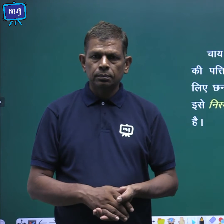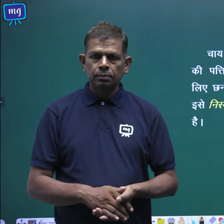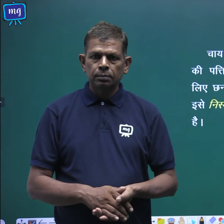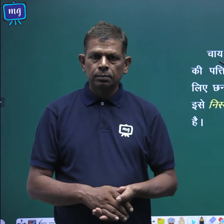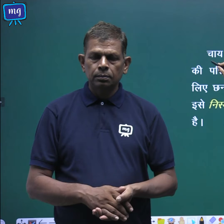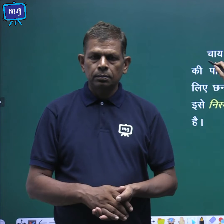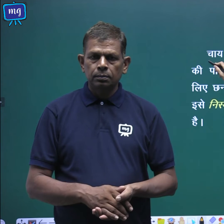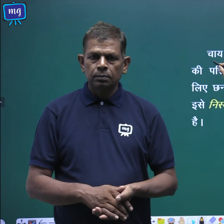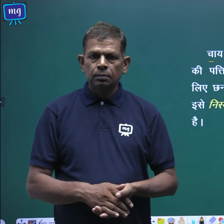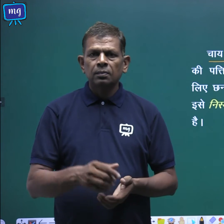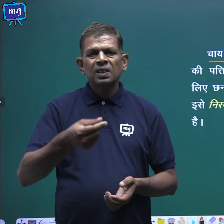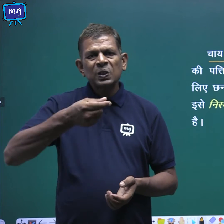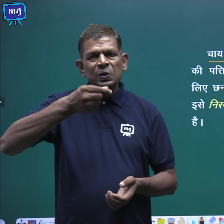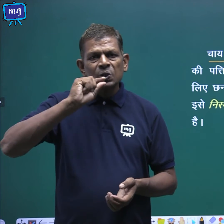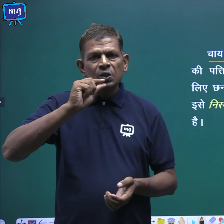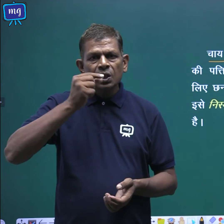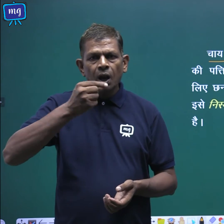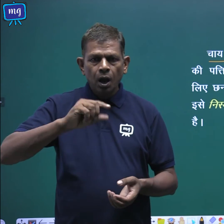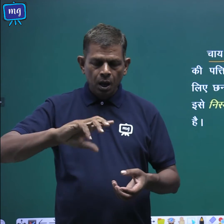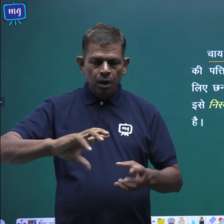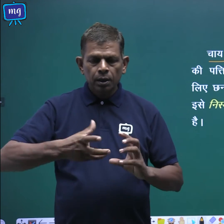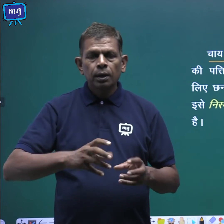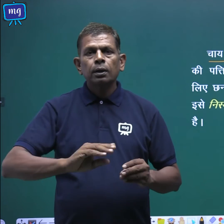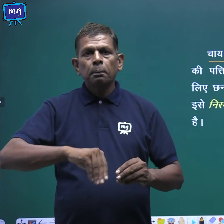चाय तैयार करने के बाद